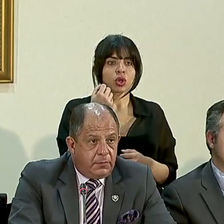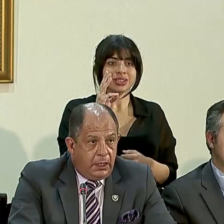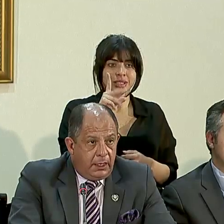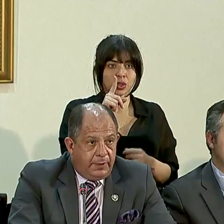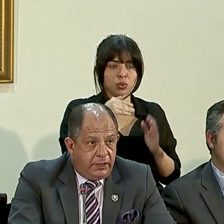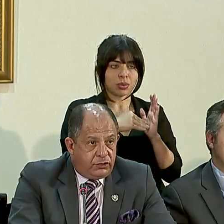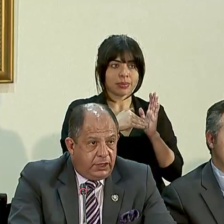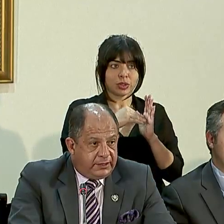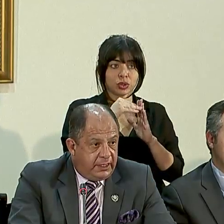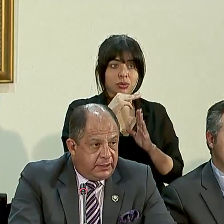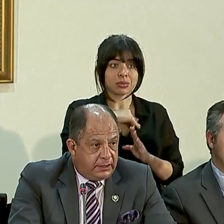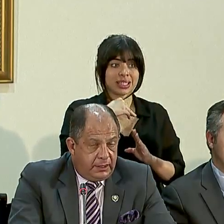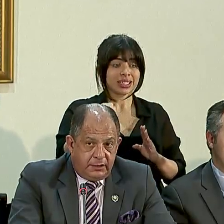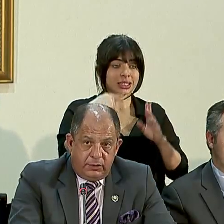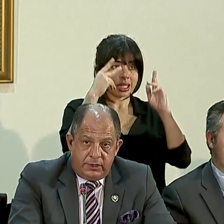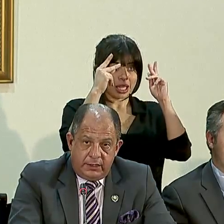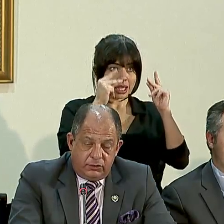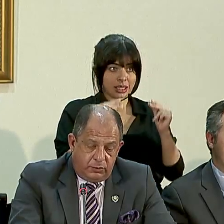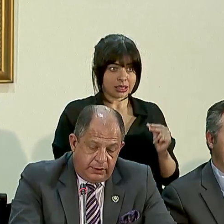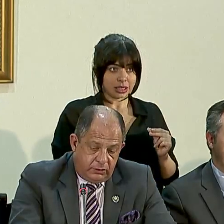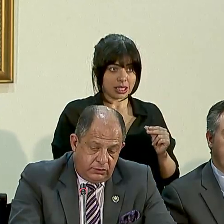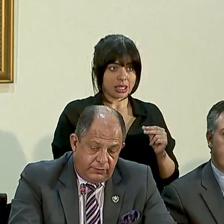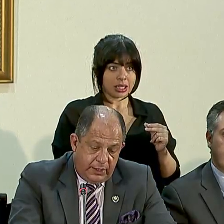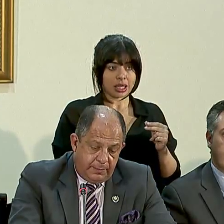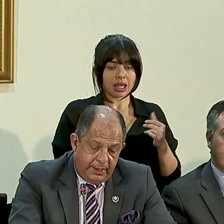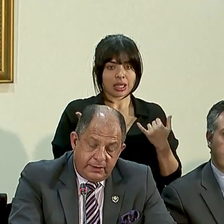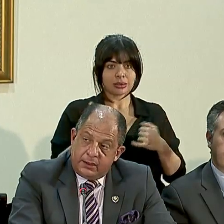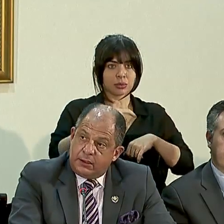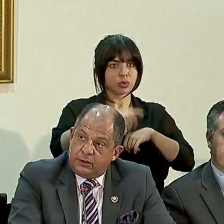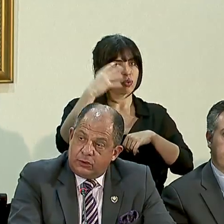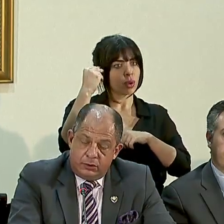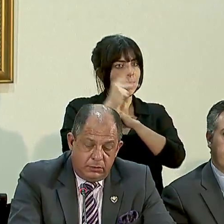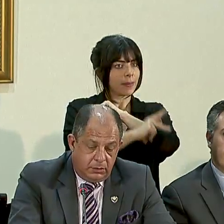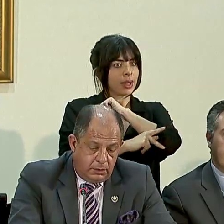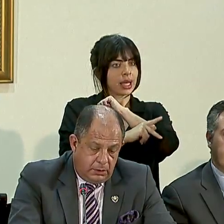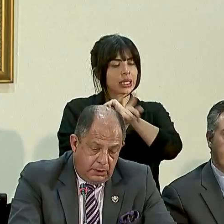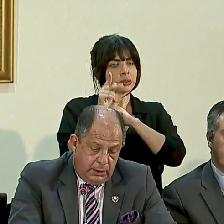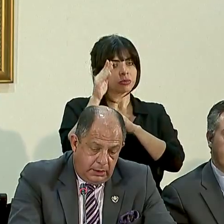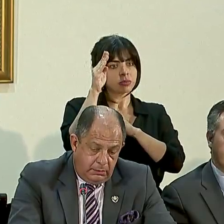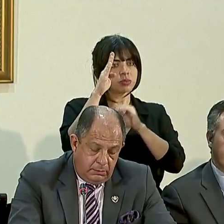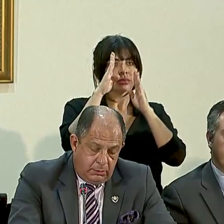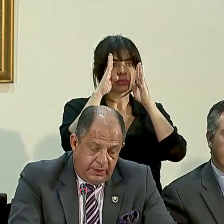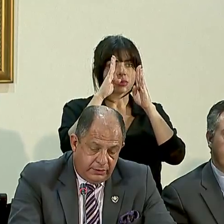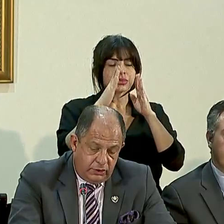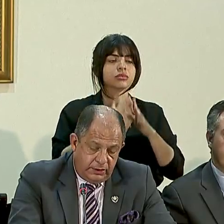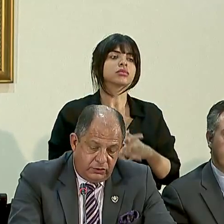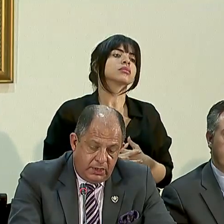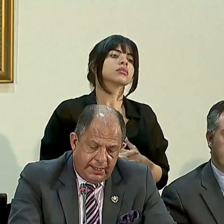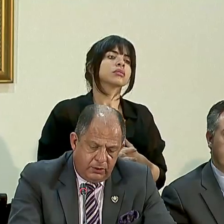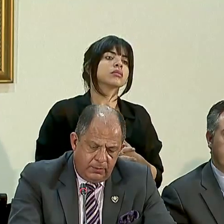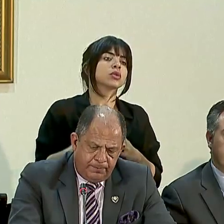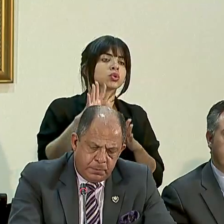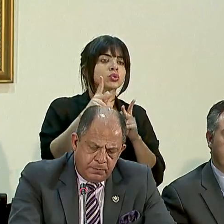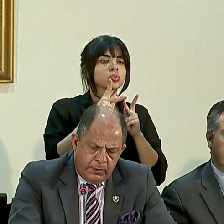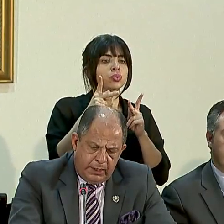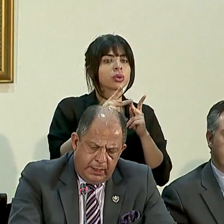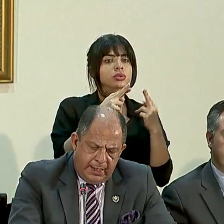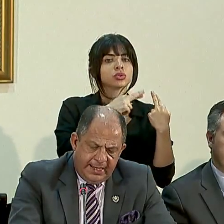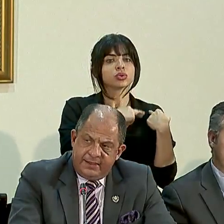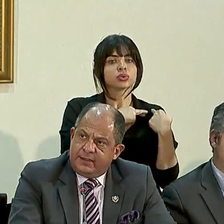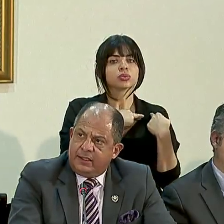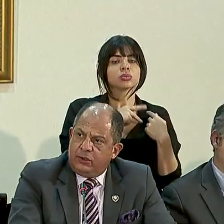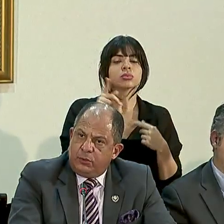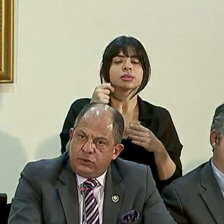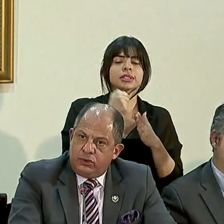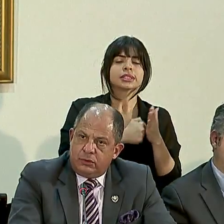millones. El ministro de Hacienda, quien se encuentra en estos momentos fuera del país atendiendo obligaciones de su cargo,